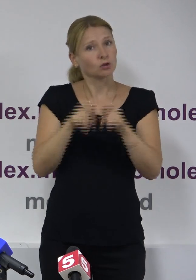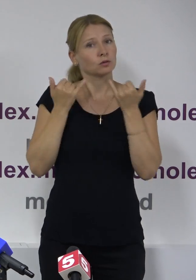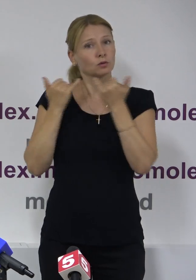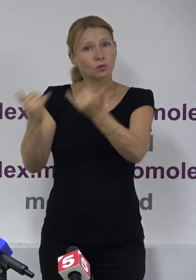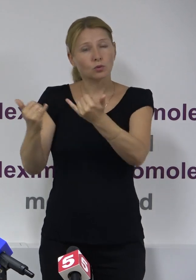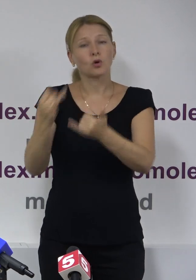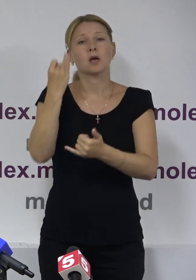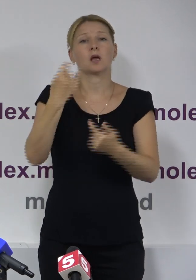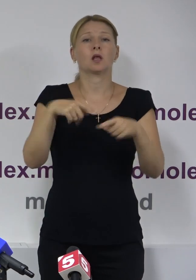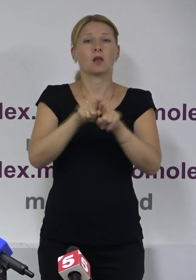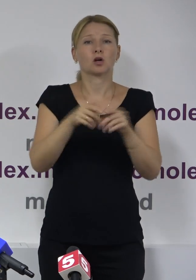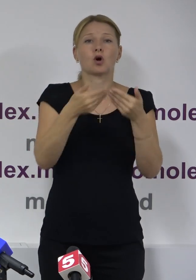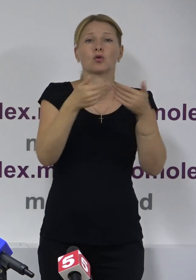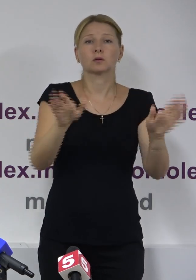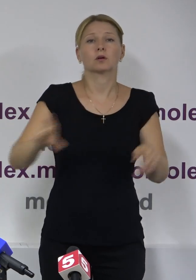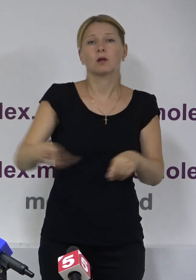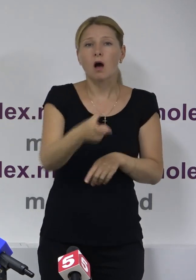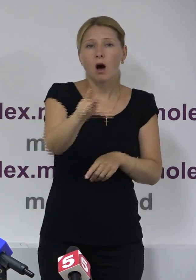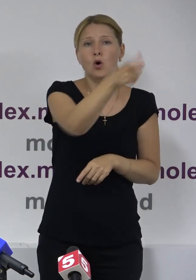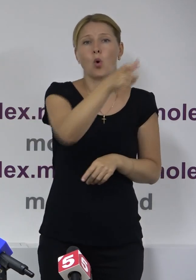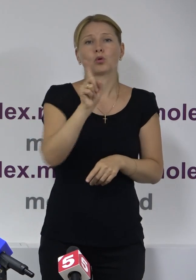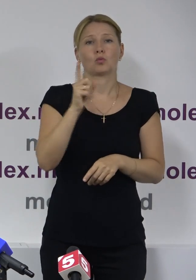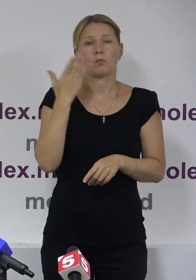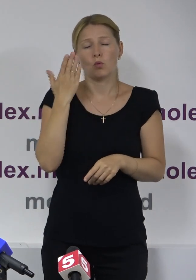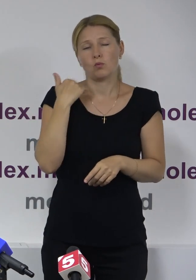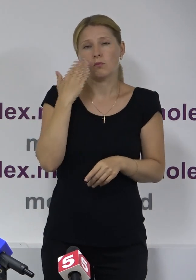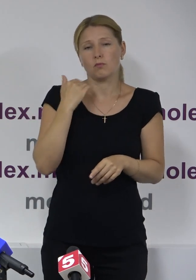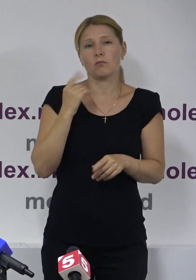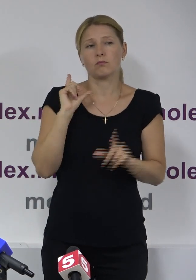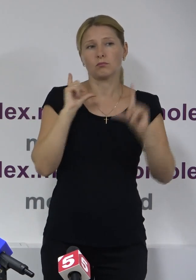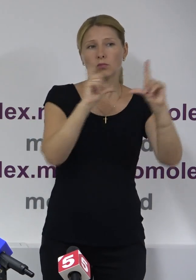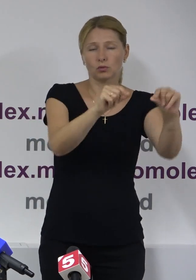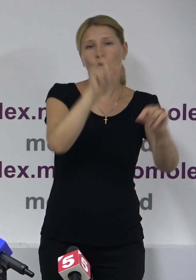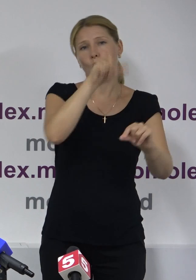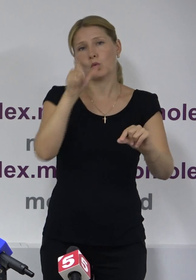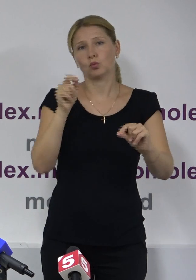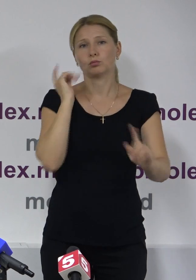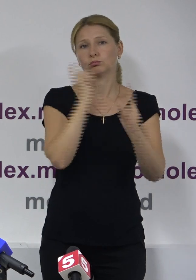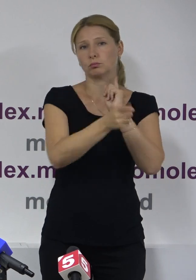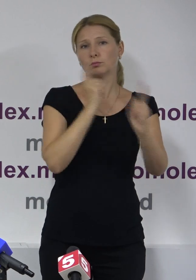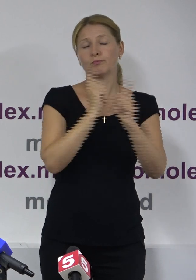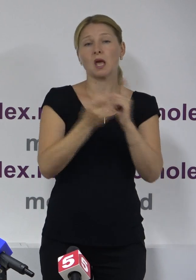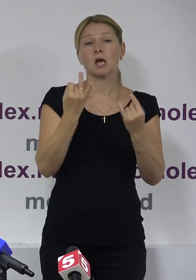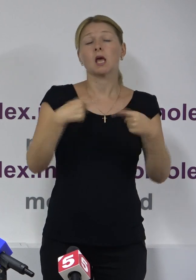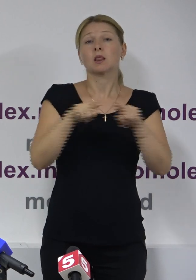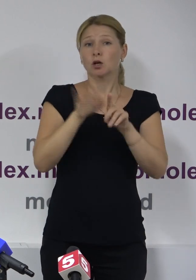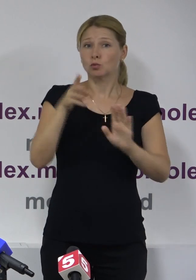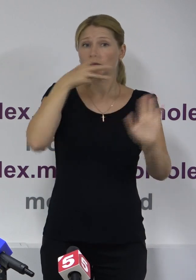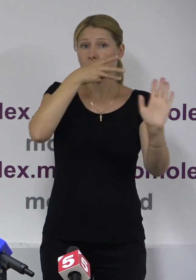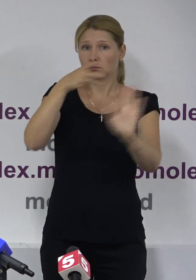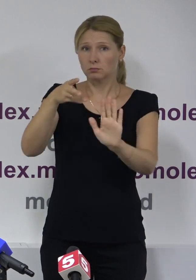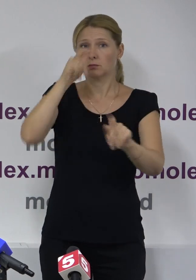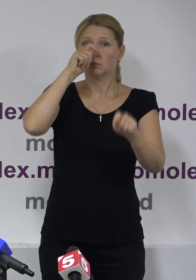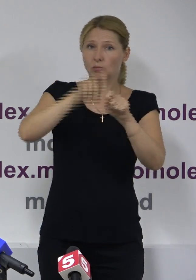precum și căile de acces către acestea. Și în ultimul rând voi menționa și monitorizarea în ziua alegerilor pe care